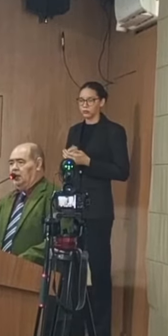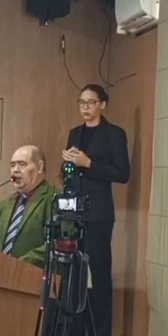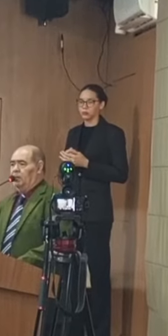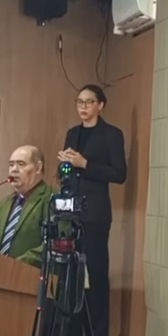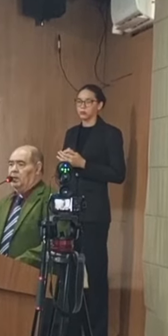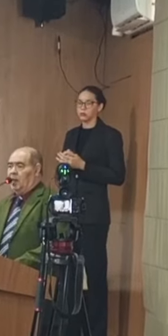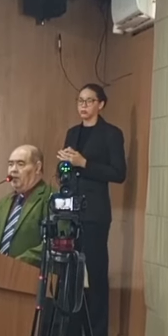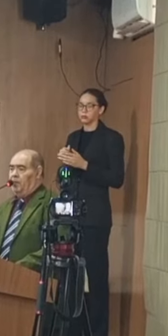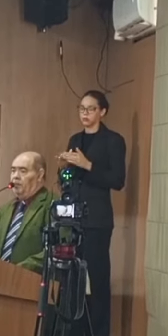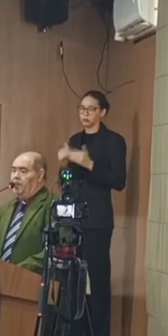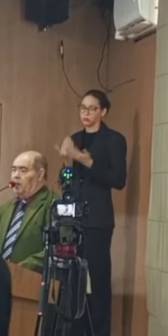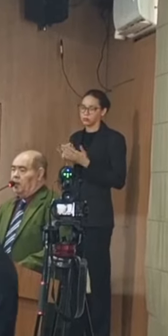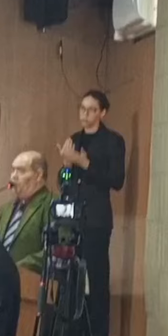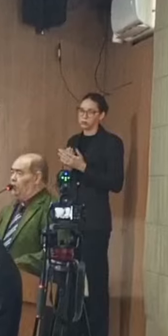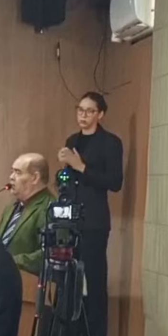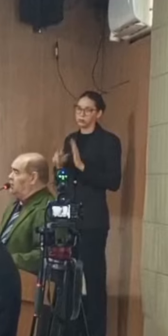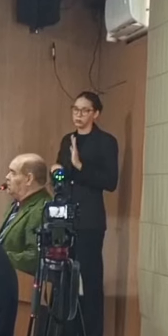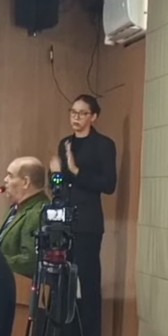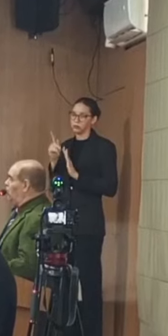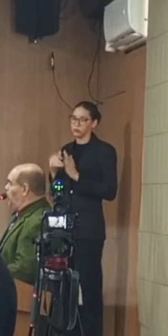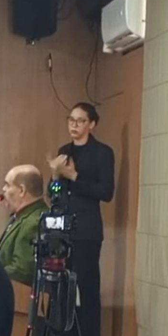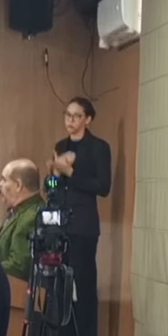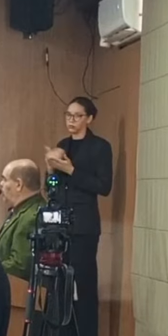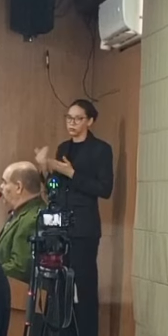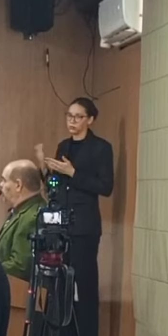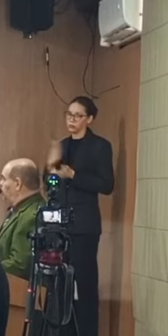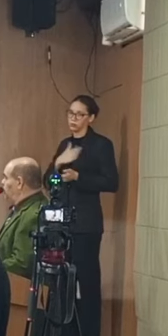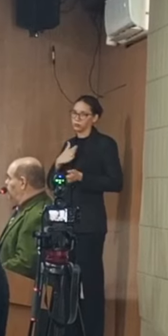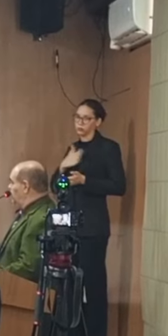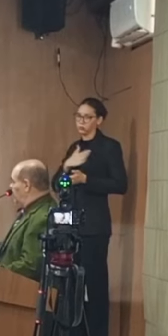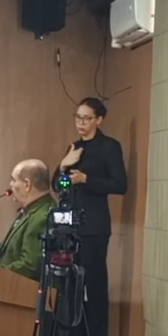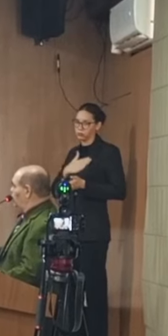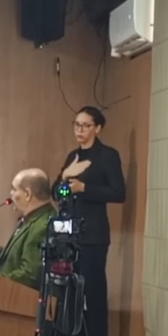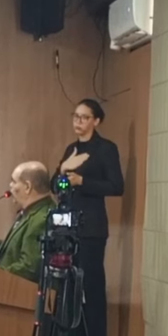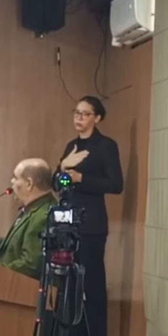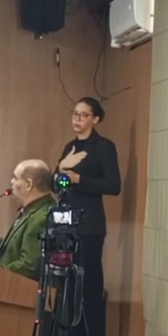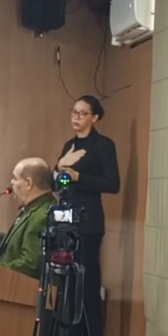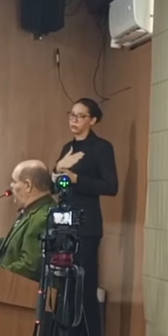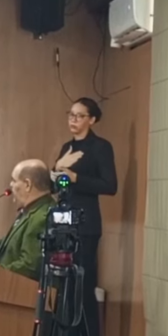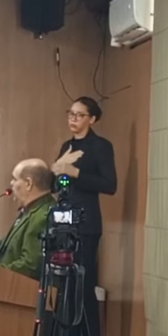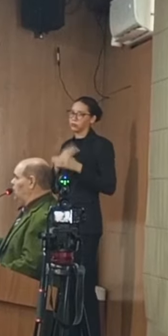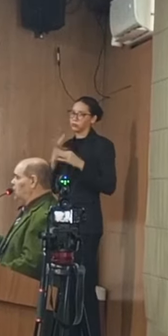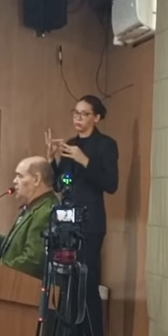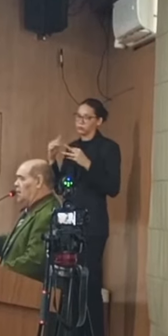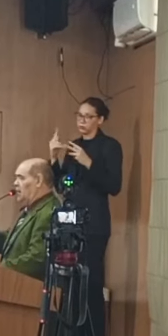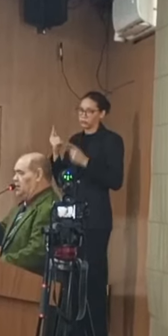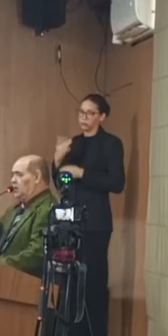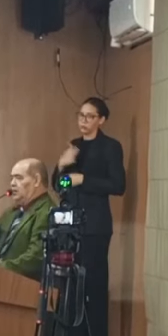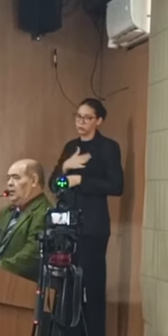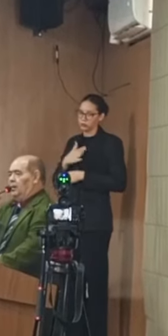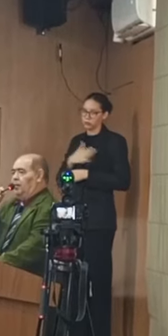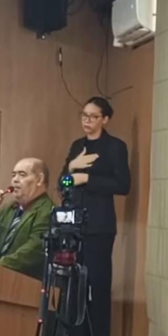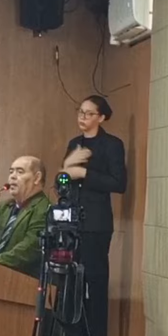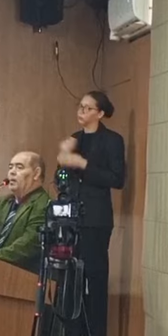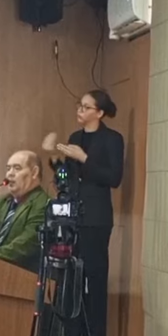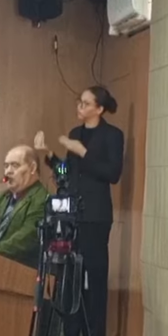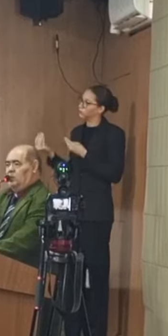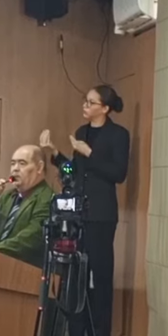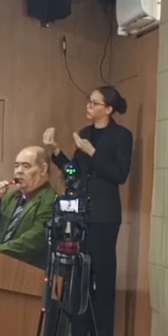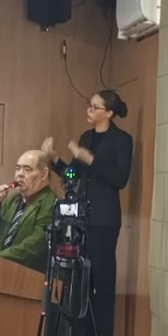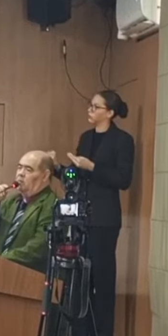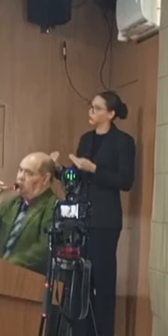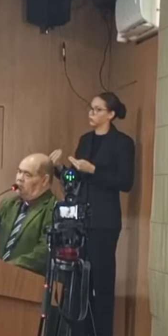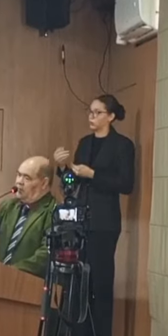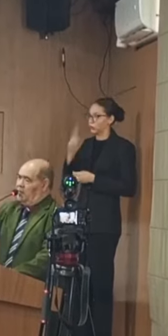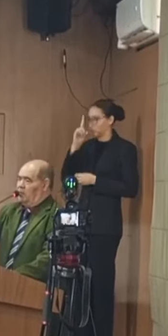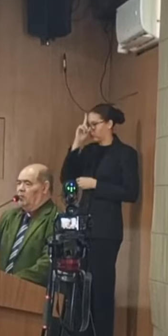projeto, sei lá, o que cabe, e vou iniciar com a minha. Né? Toda a minha será destinada ao